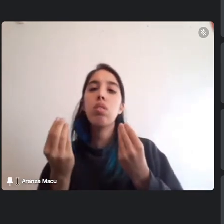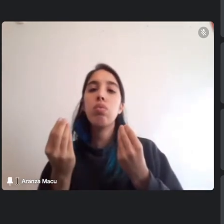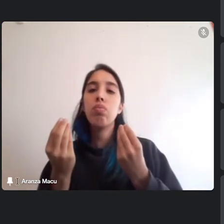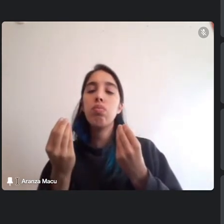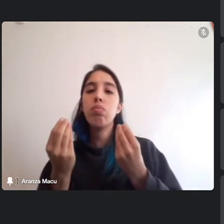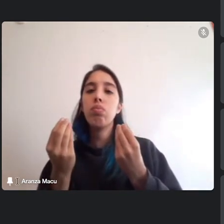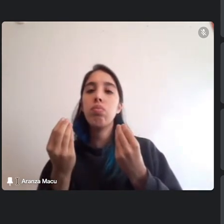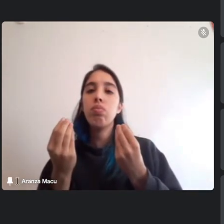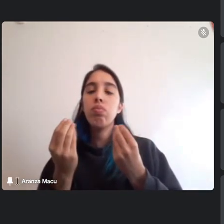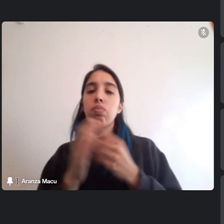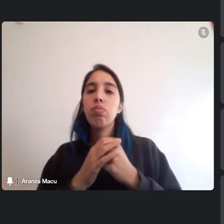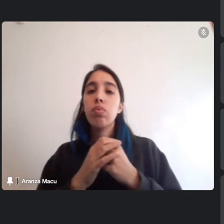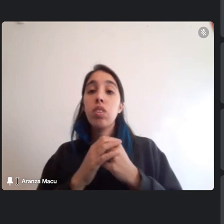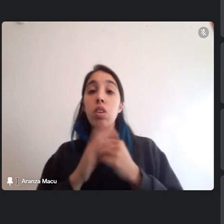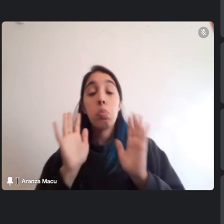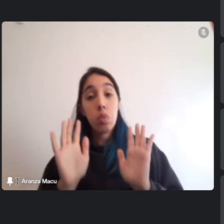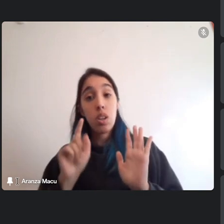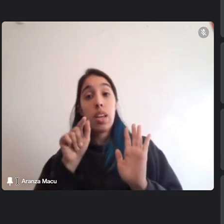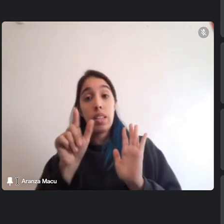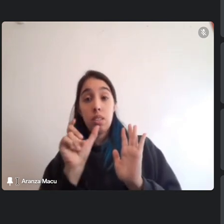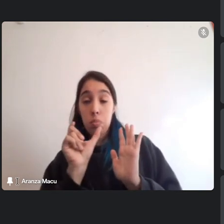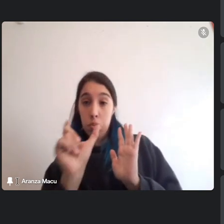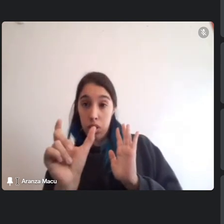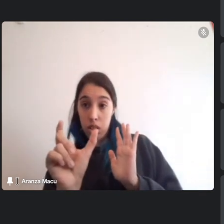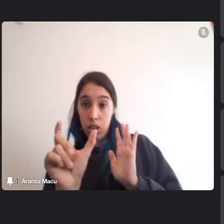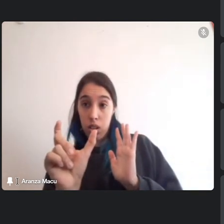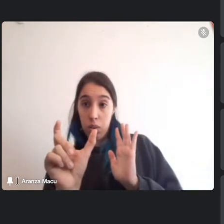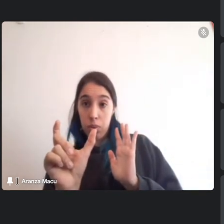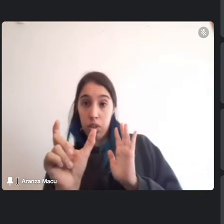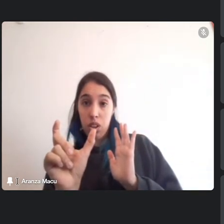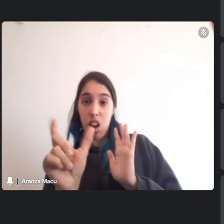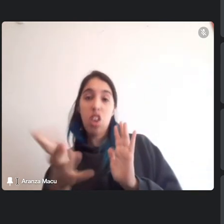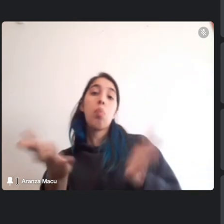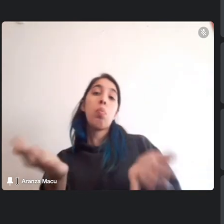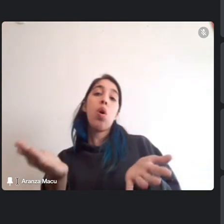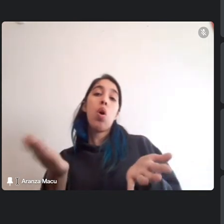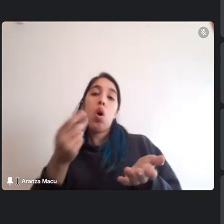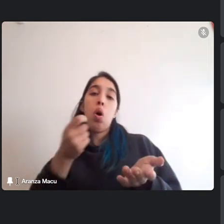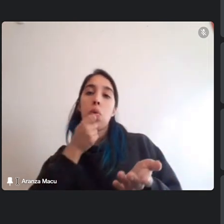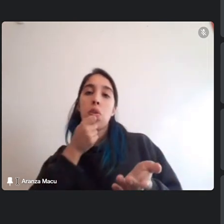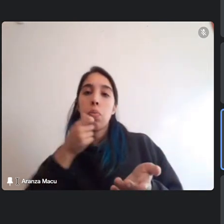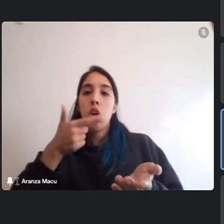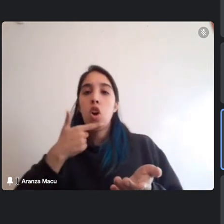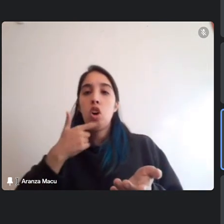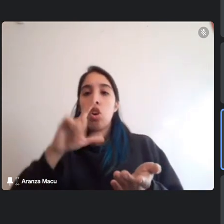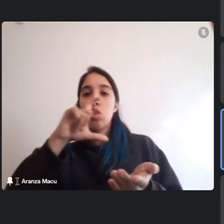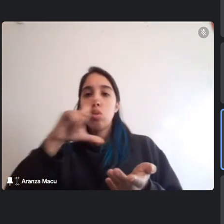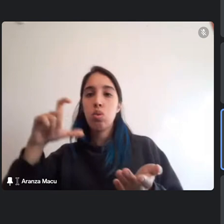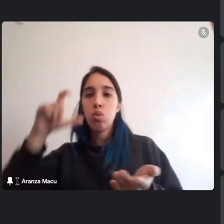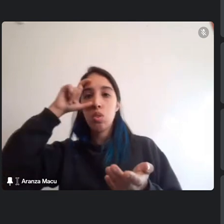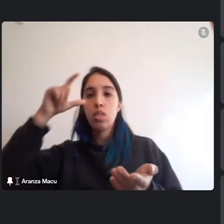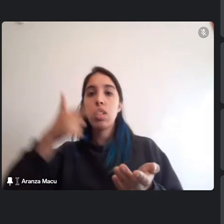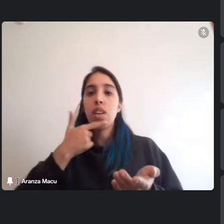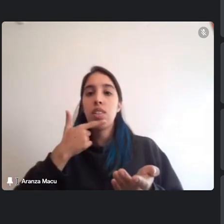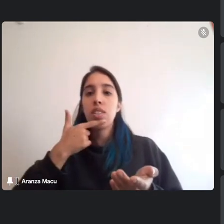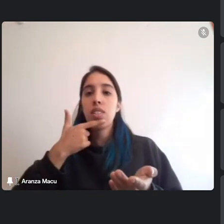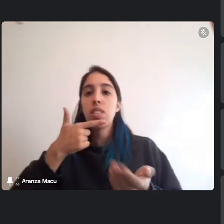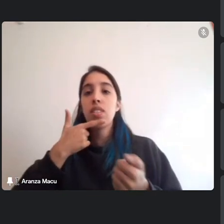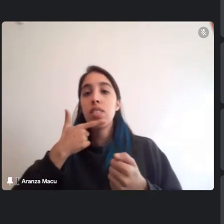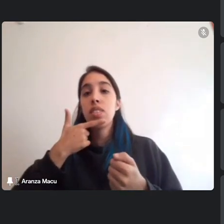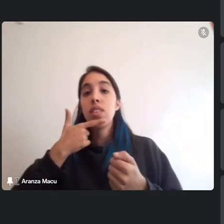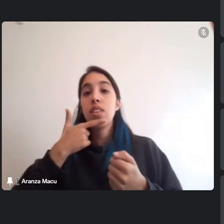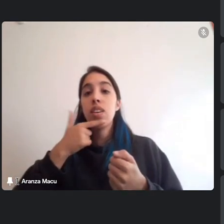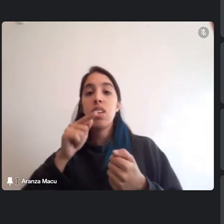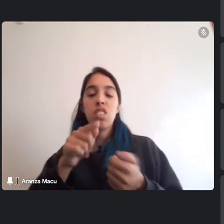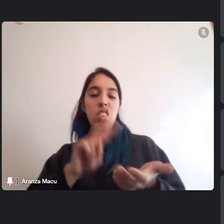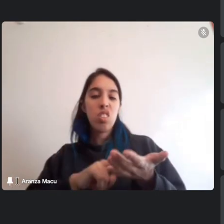veces, no cuando está como successful, pero cuando está como success, se la interpreta